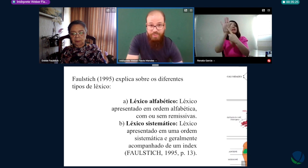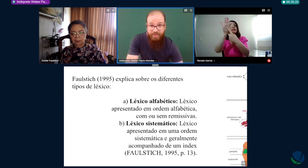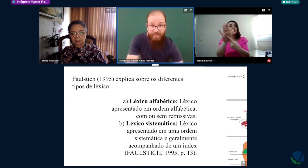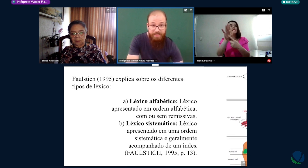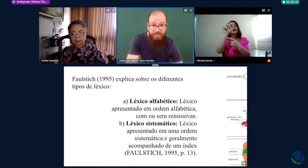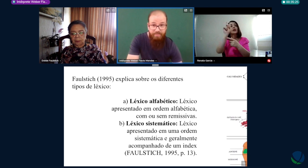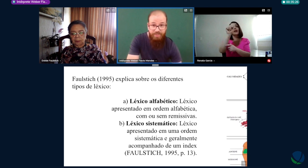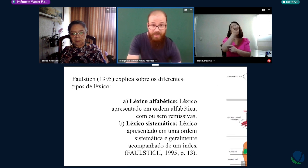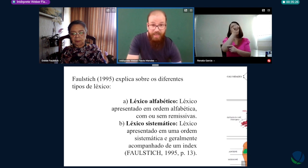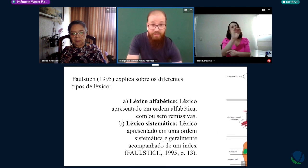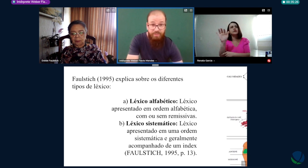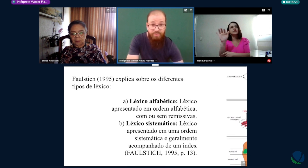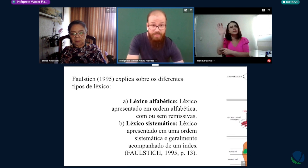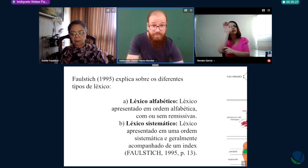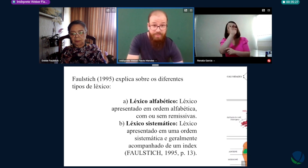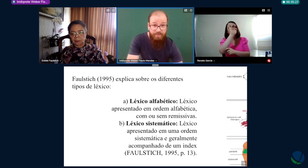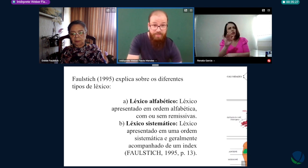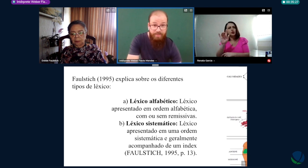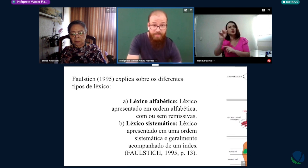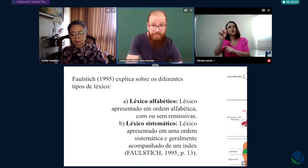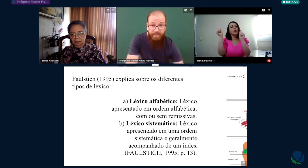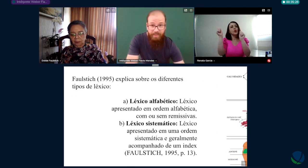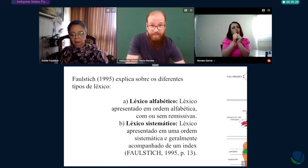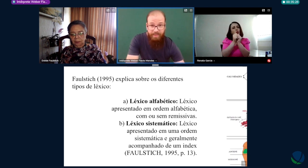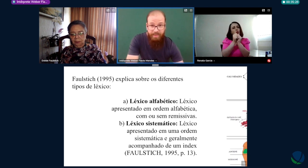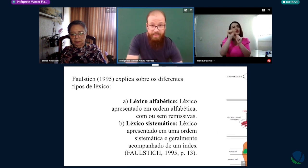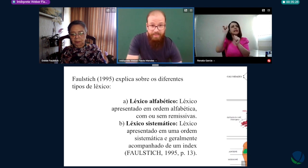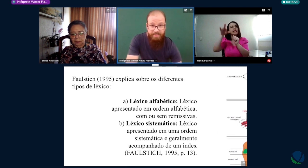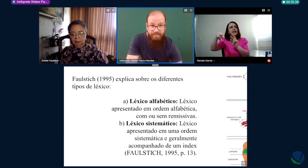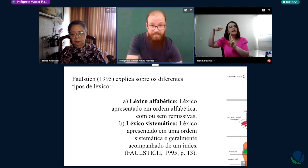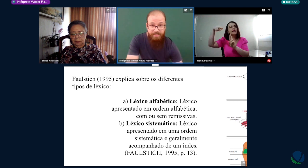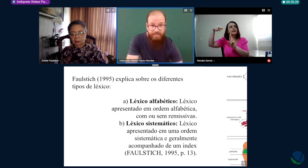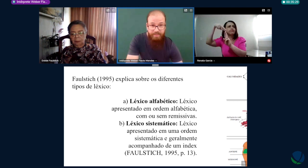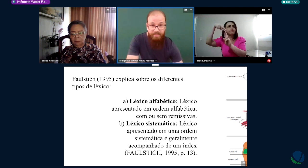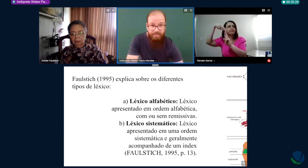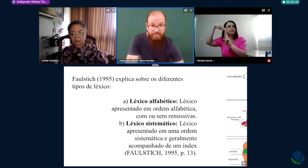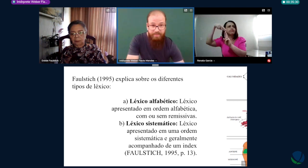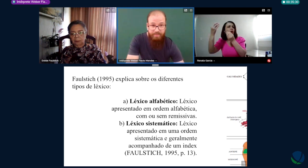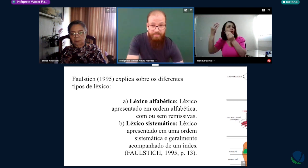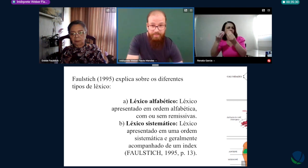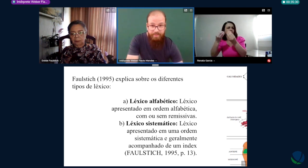explica sobre os diferentes tipos de léxicos. E aí